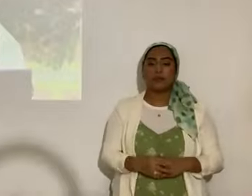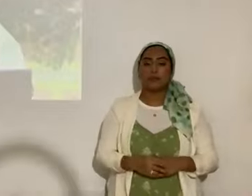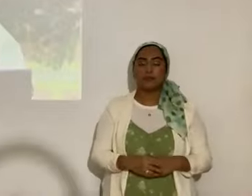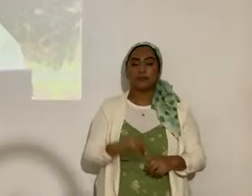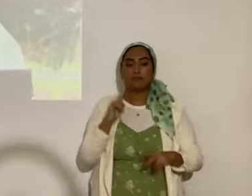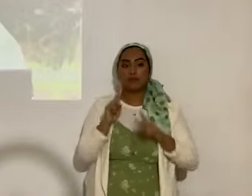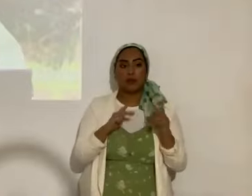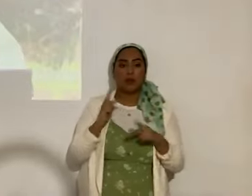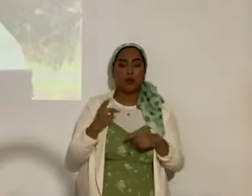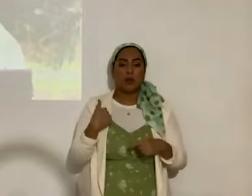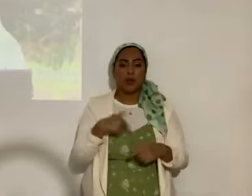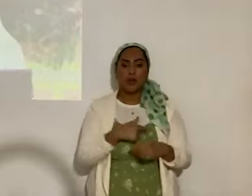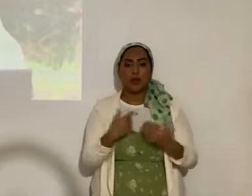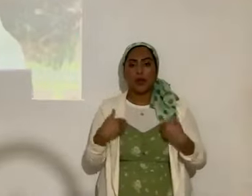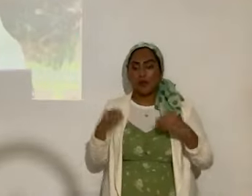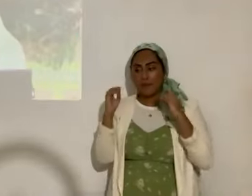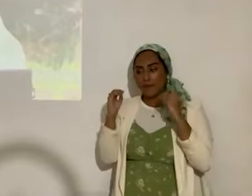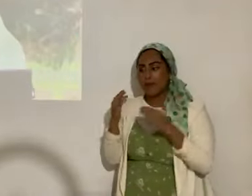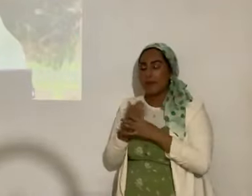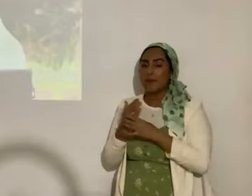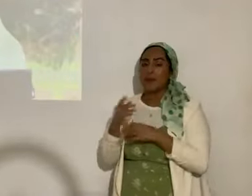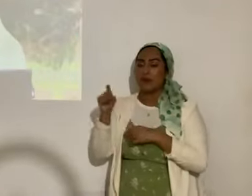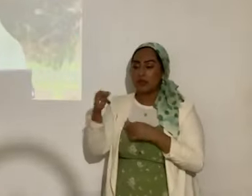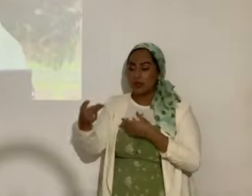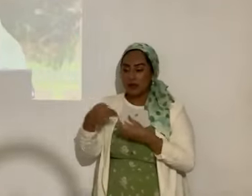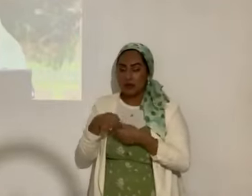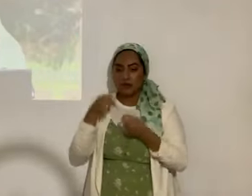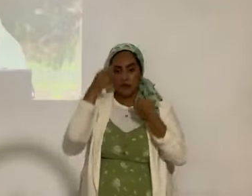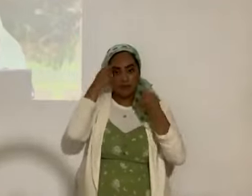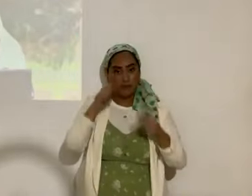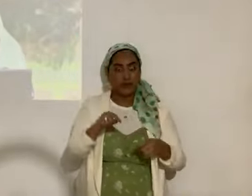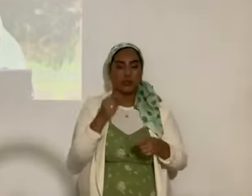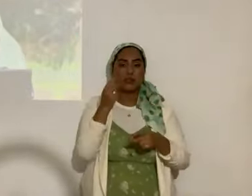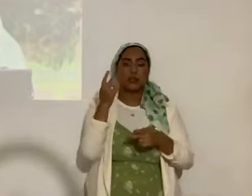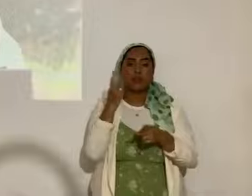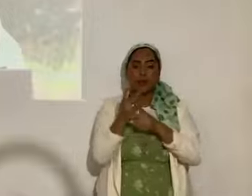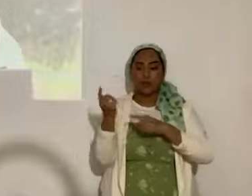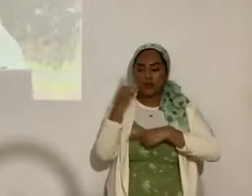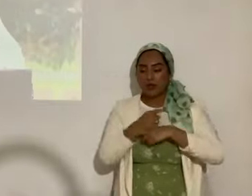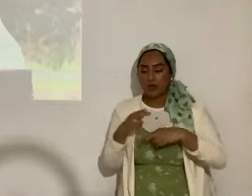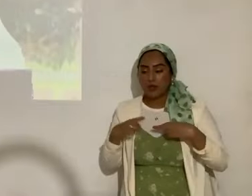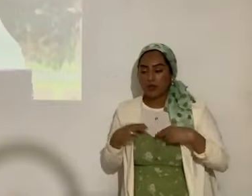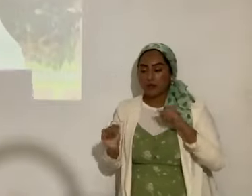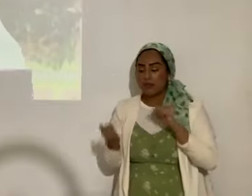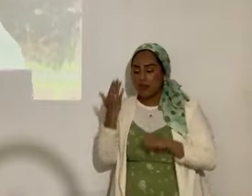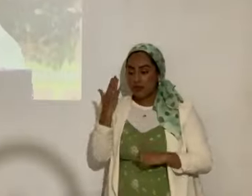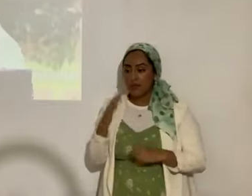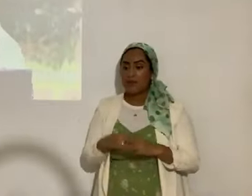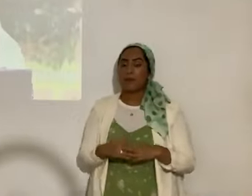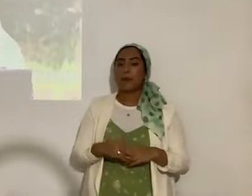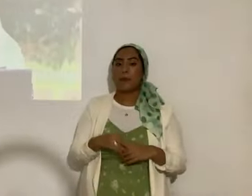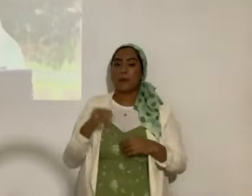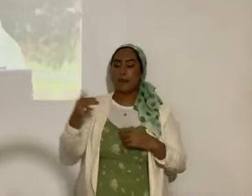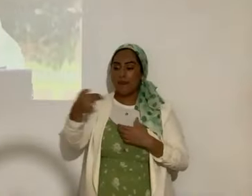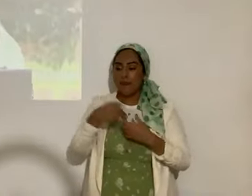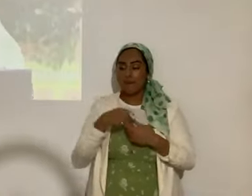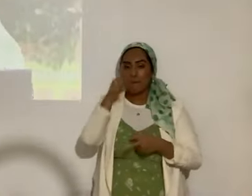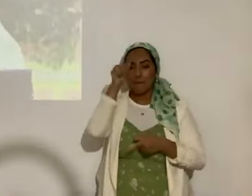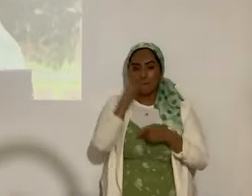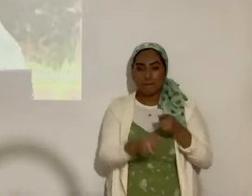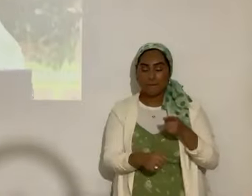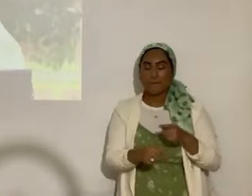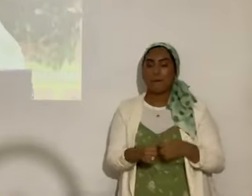las personas se les ha administrado se les comparte que deben entrar a los patos que guarden el Día de reposo que es chapat séptimo día que entren al pacto del